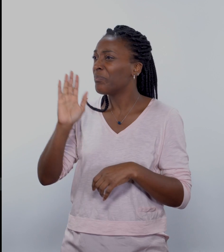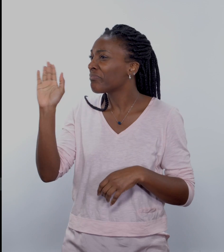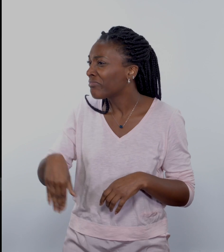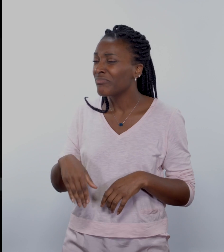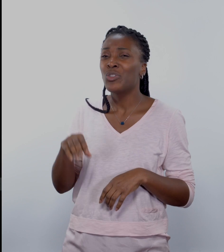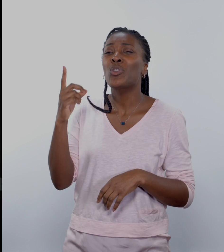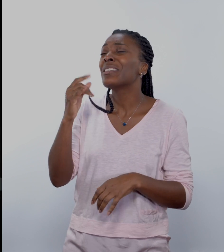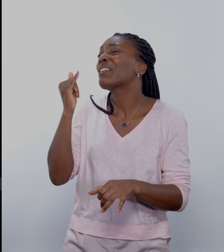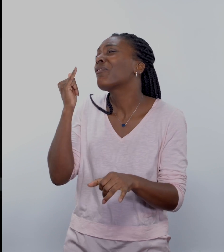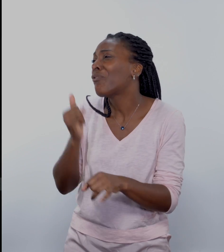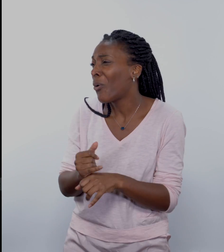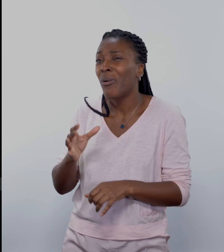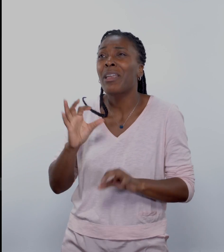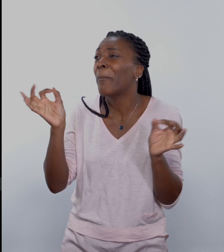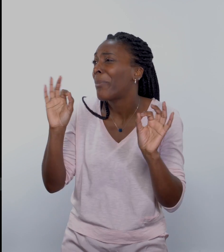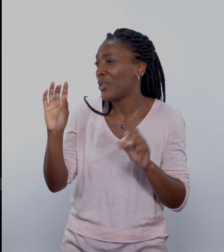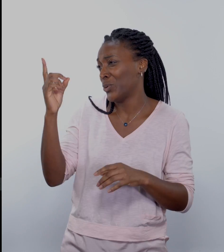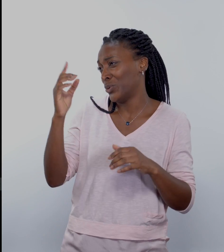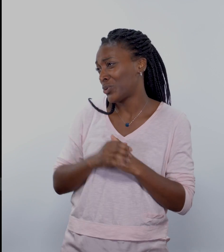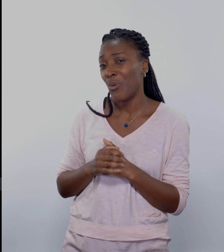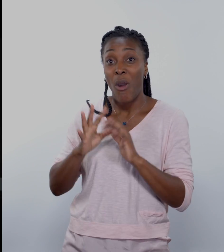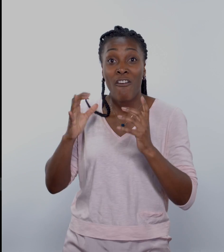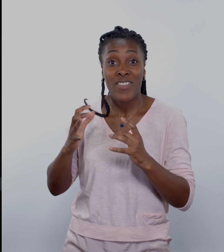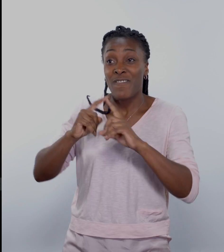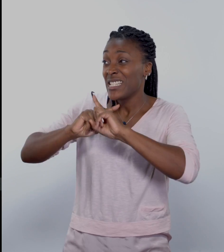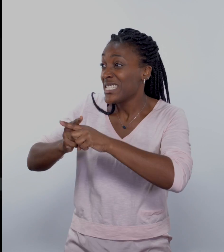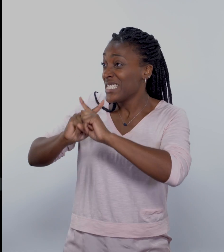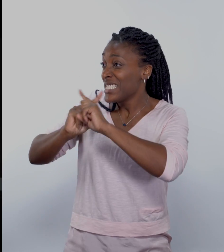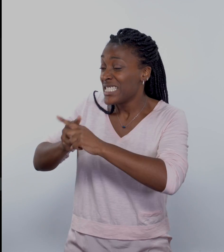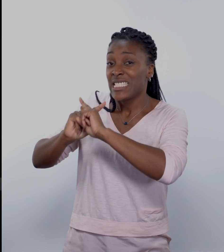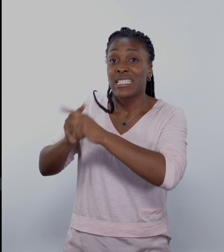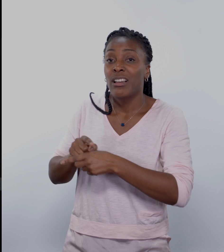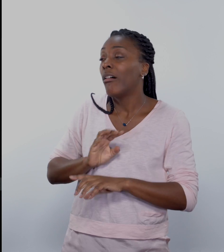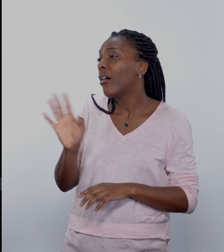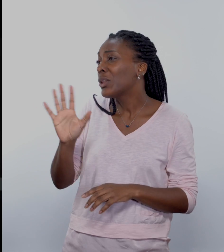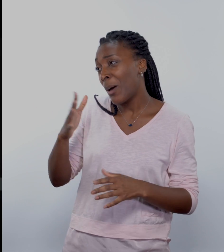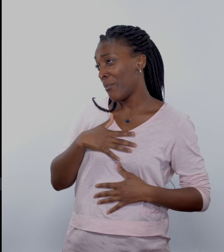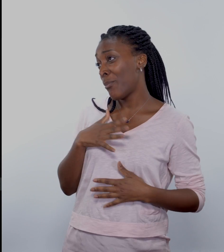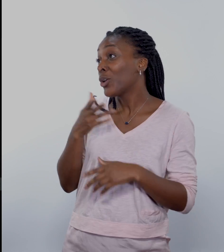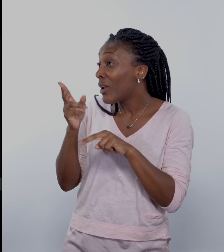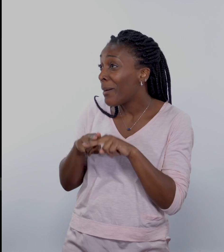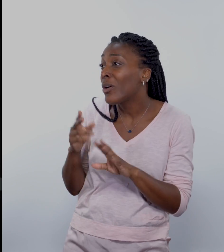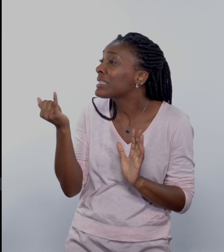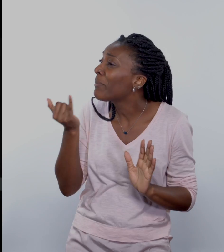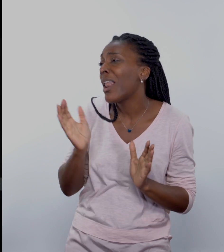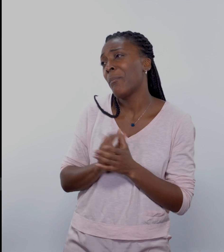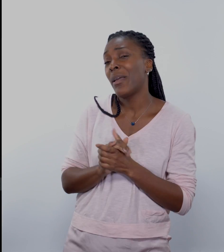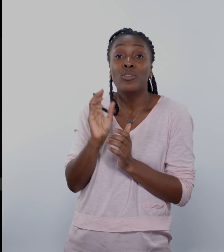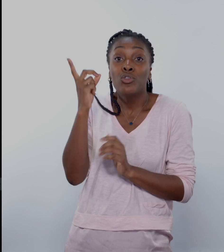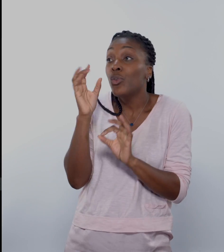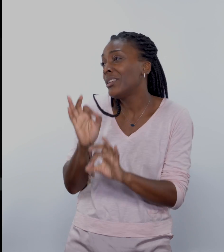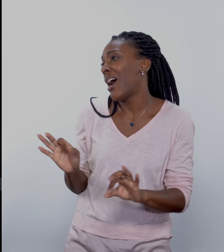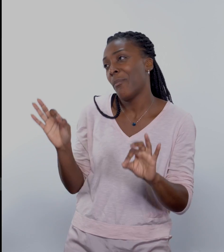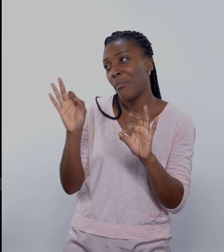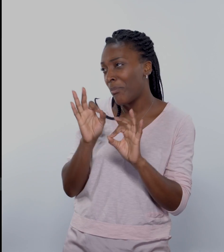de la bonne nouvelle que Dieu n'existe pas, lui apporter le salut qu'il n'ait plus peur de la mort,